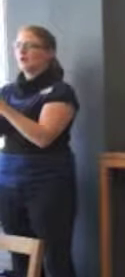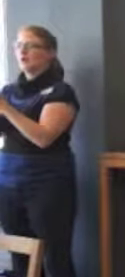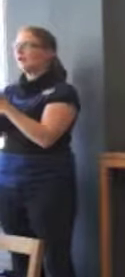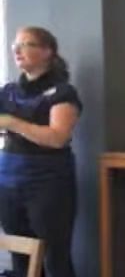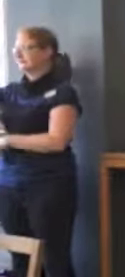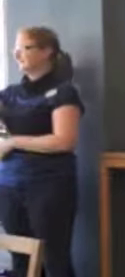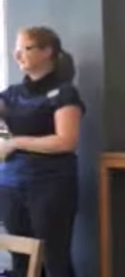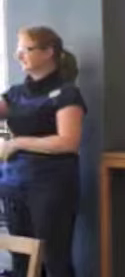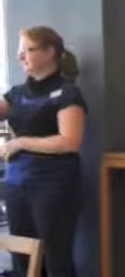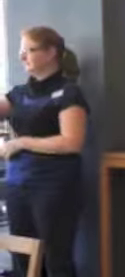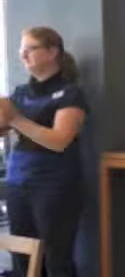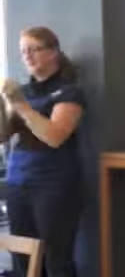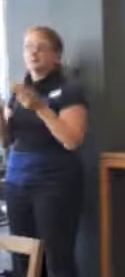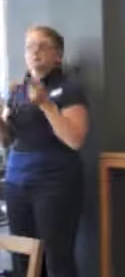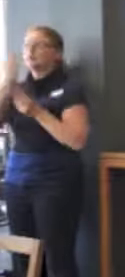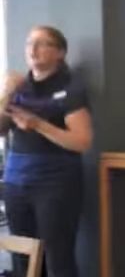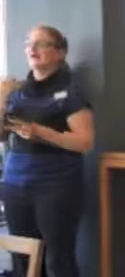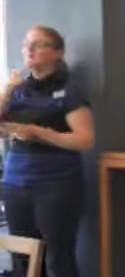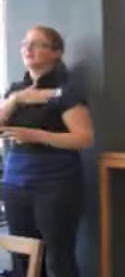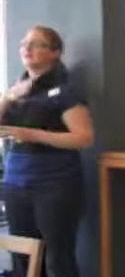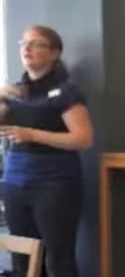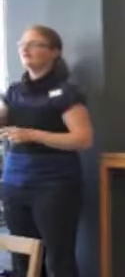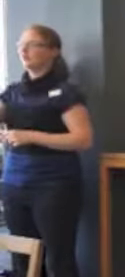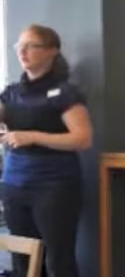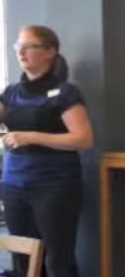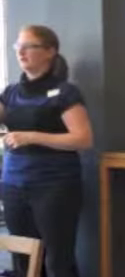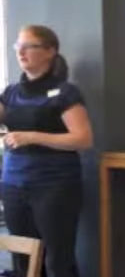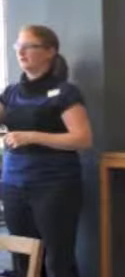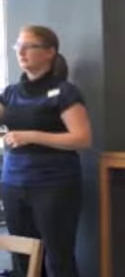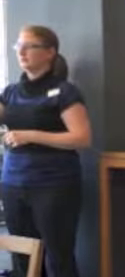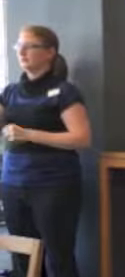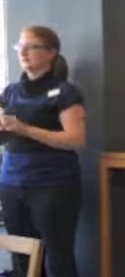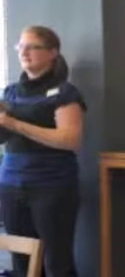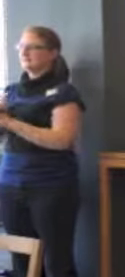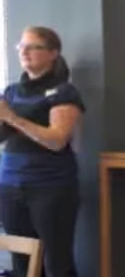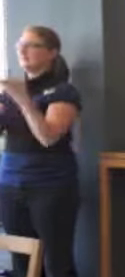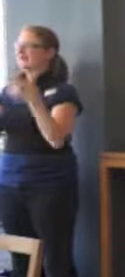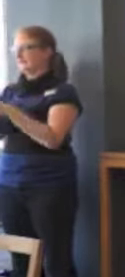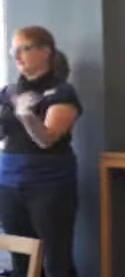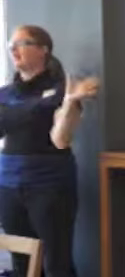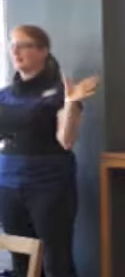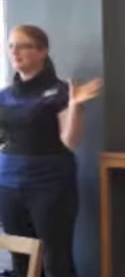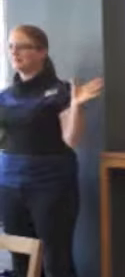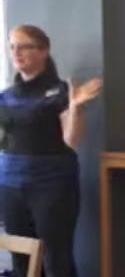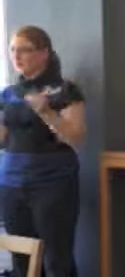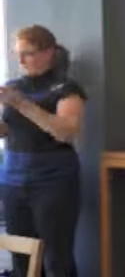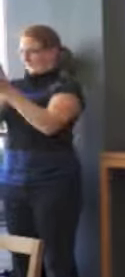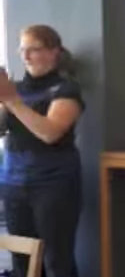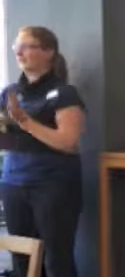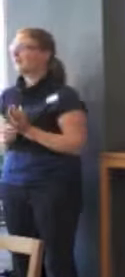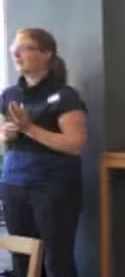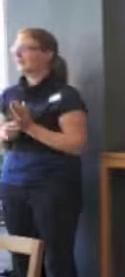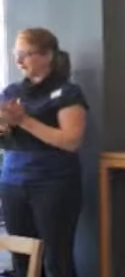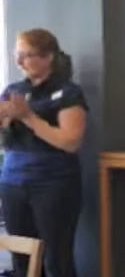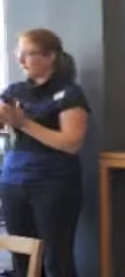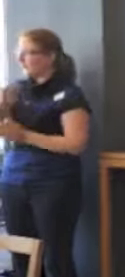sociala insatser. Men det kan också vara ideella föreningar. Det är ju helt spektra som är involverade i det här. Och reglerna och regelverket i